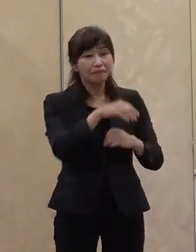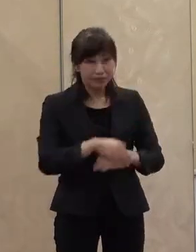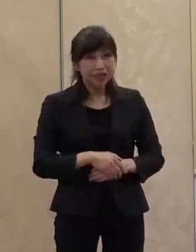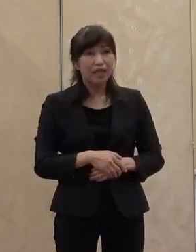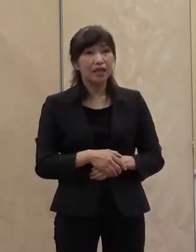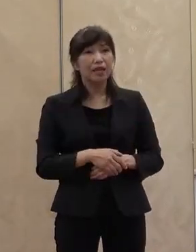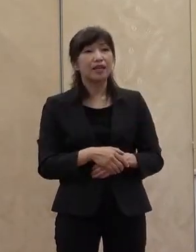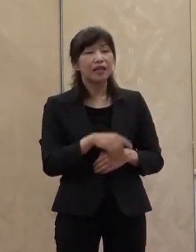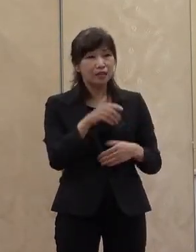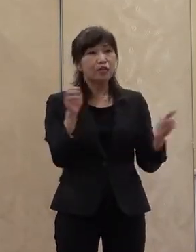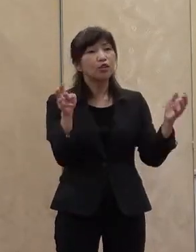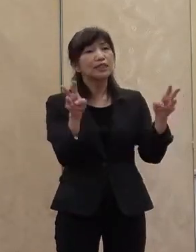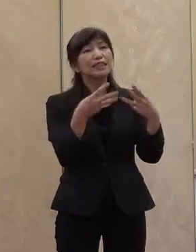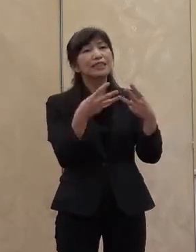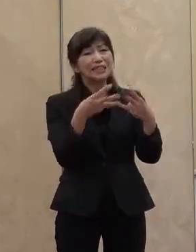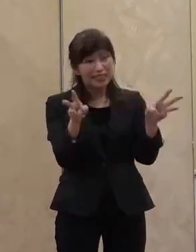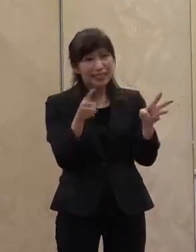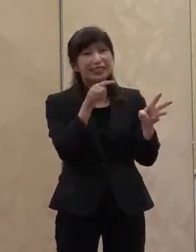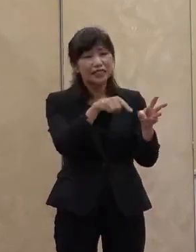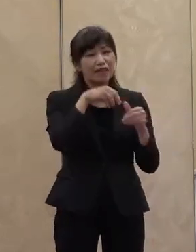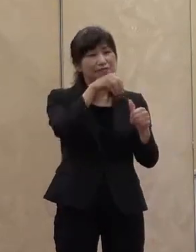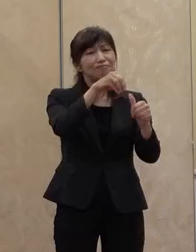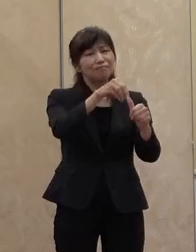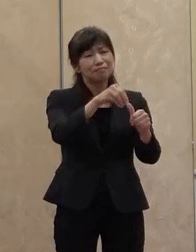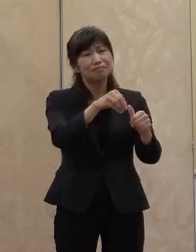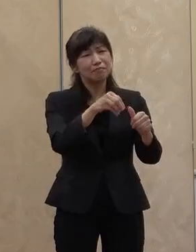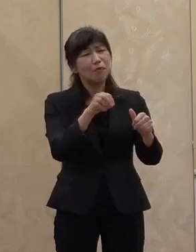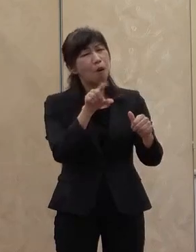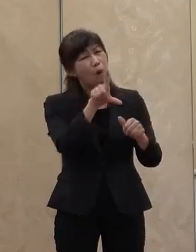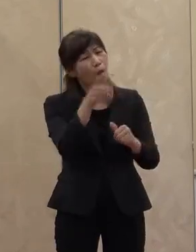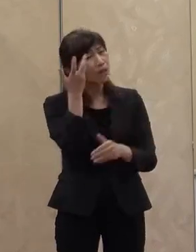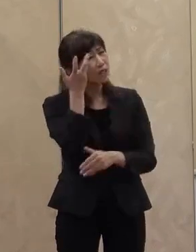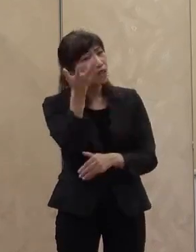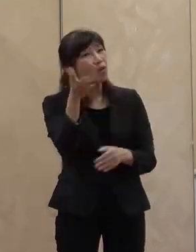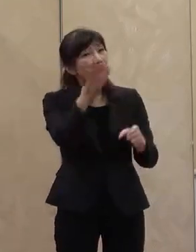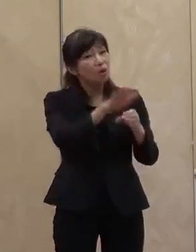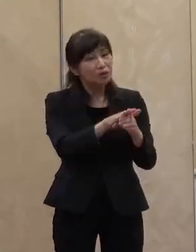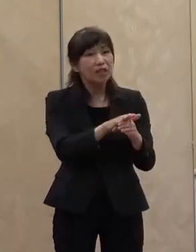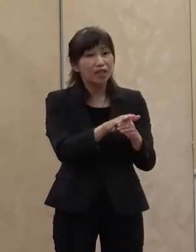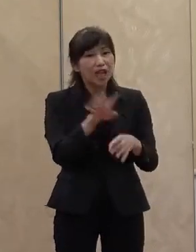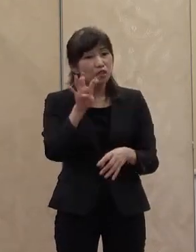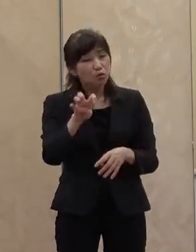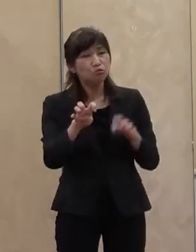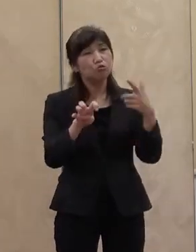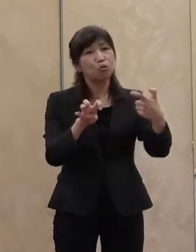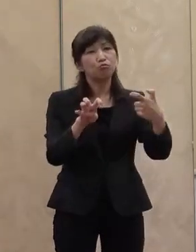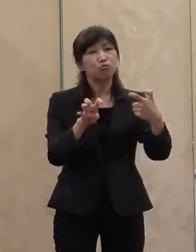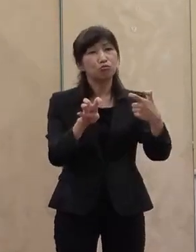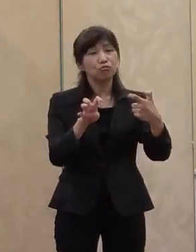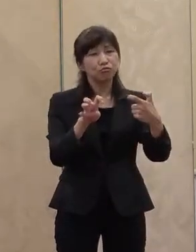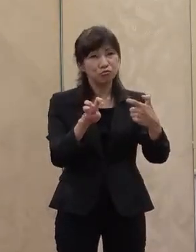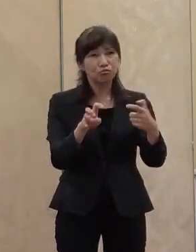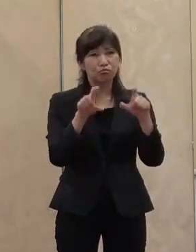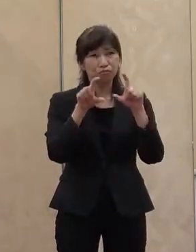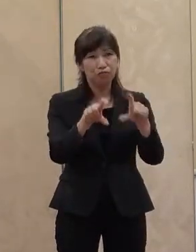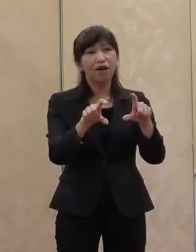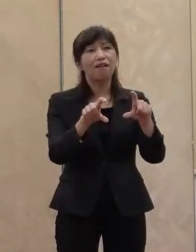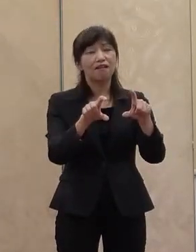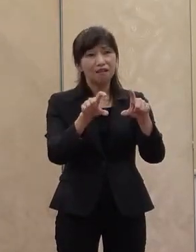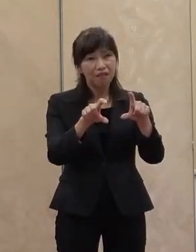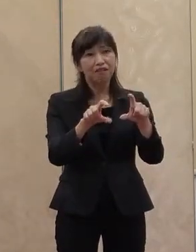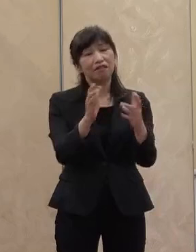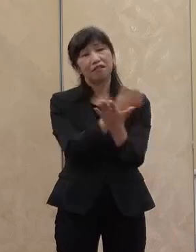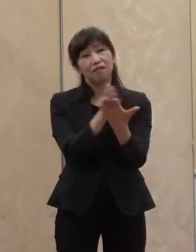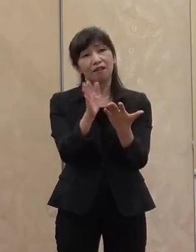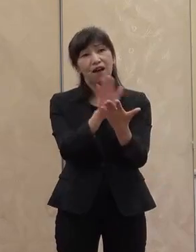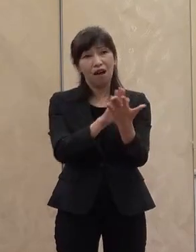される数も多いだろうというので、まあ、4割6割ということでこの36億という事業規模にしてますが、まあ、本意としては